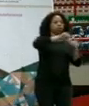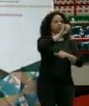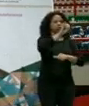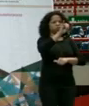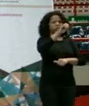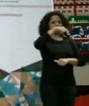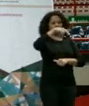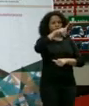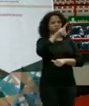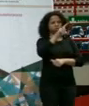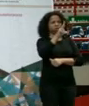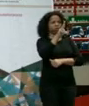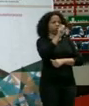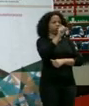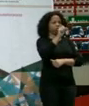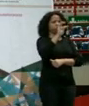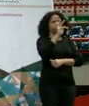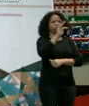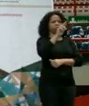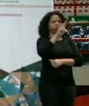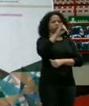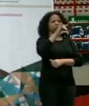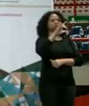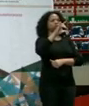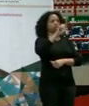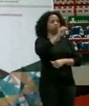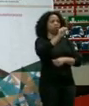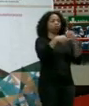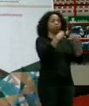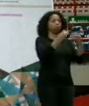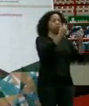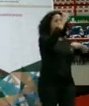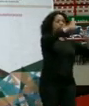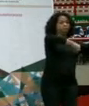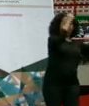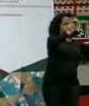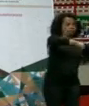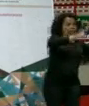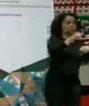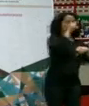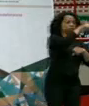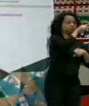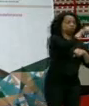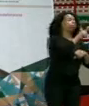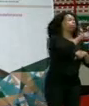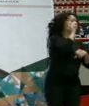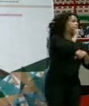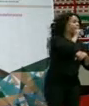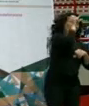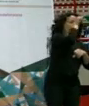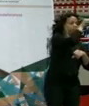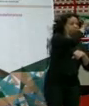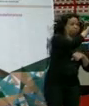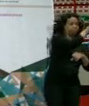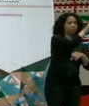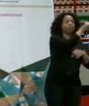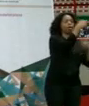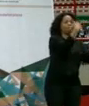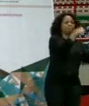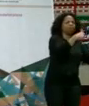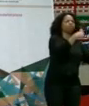produzir muito. E dessa forma, a Inglaterra precisava de mercado consumidor. Porém, você vai ter, numa